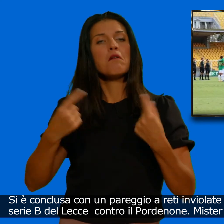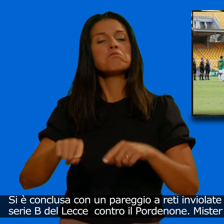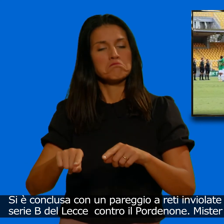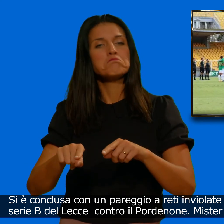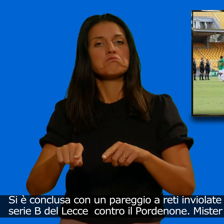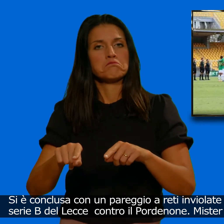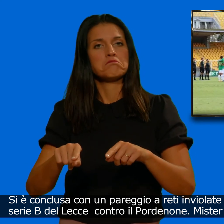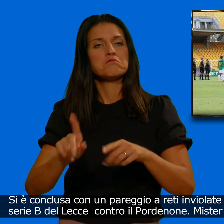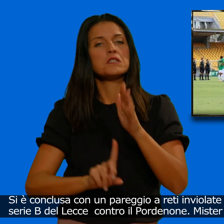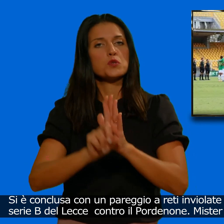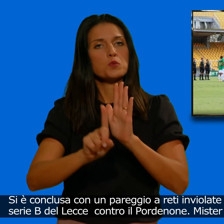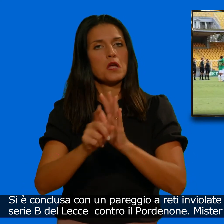contro il pordenone